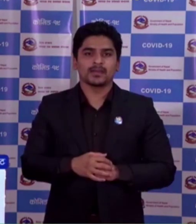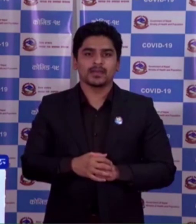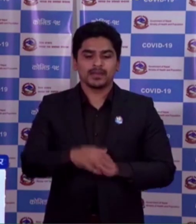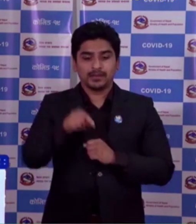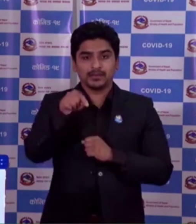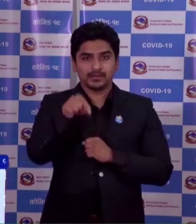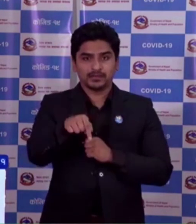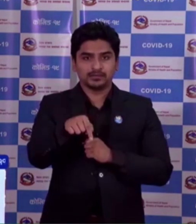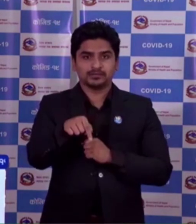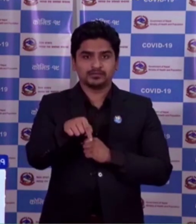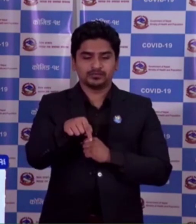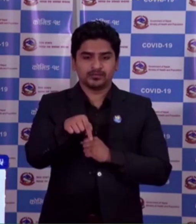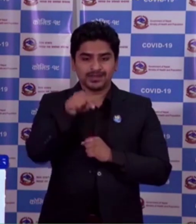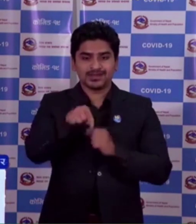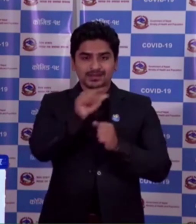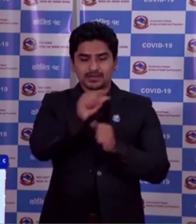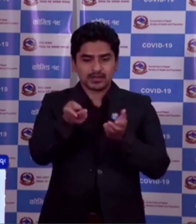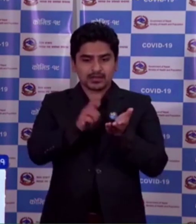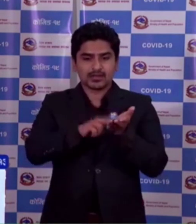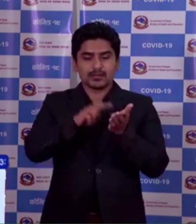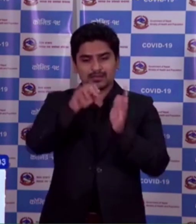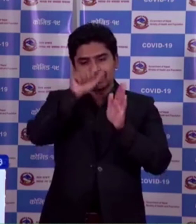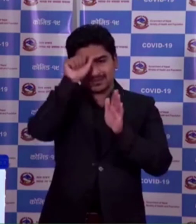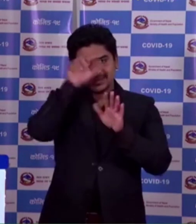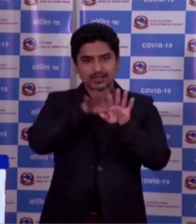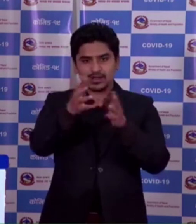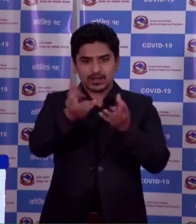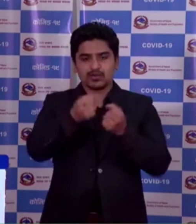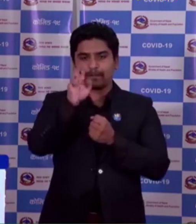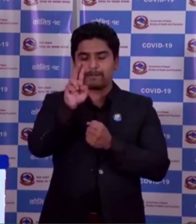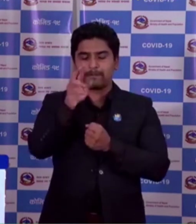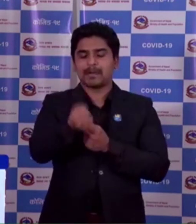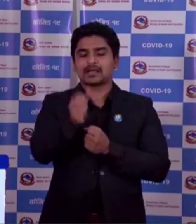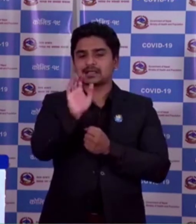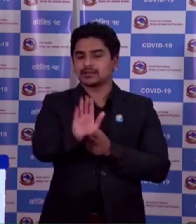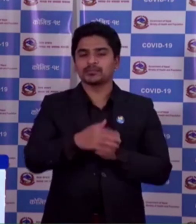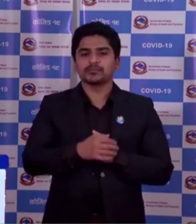यो यसबारे थप विवरणहरू आउन बाँकी छ।